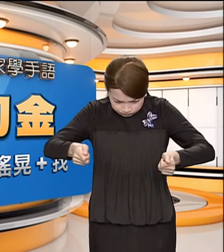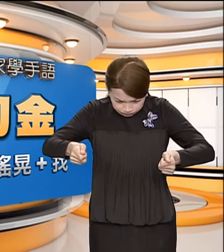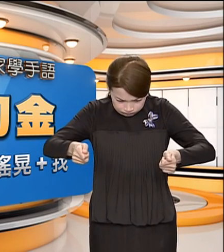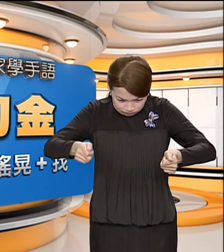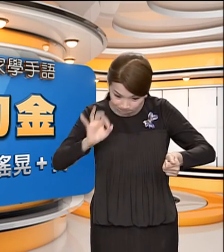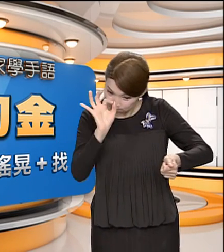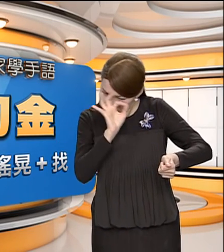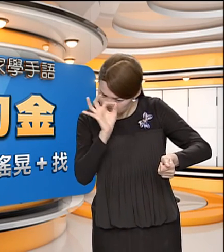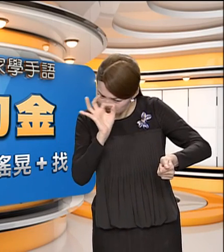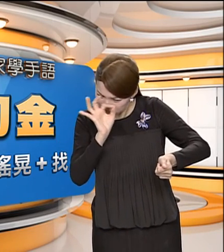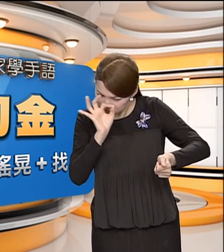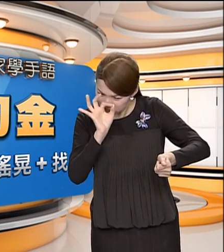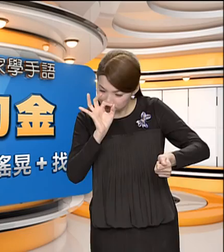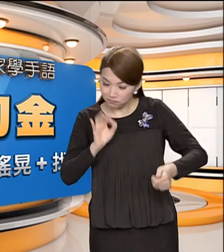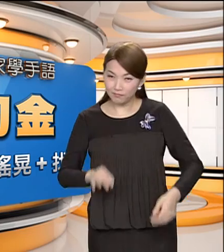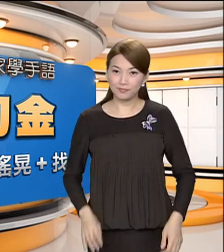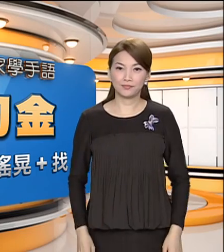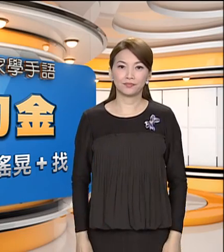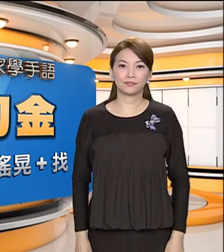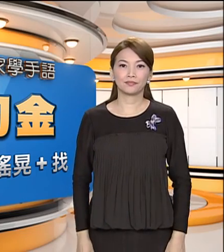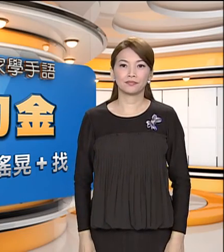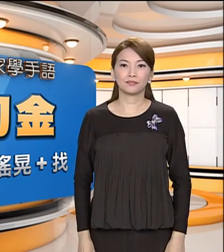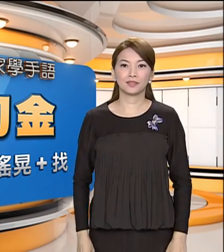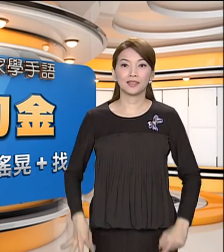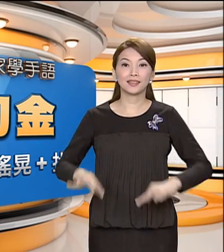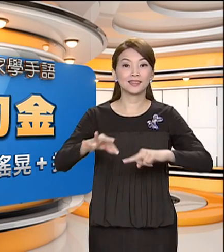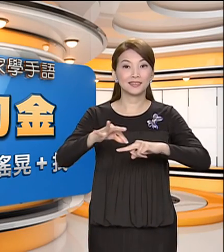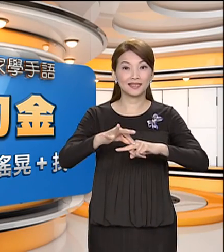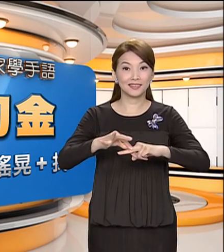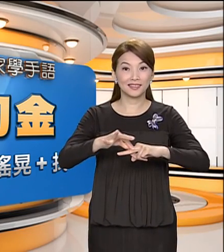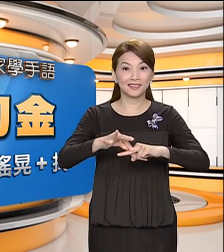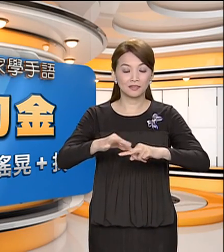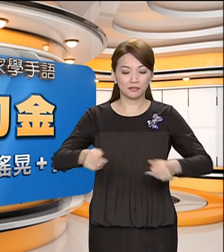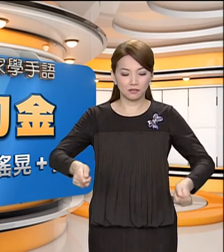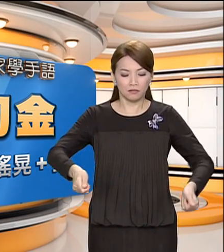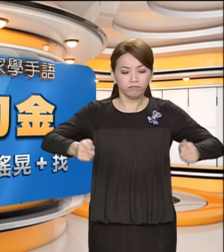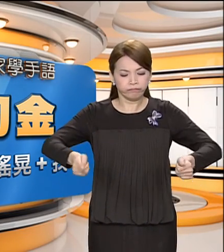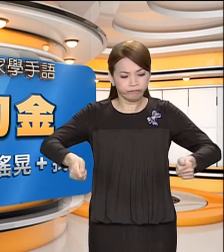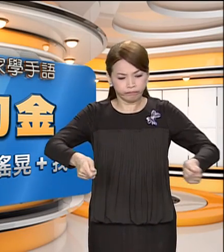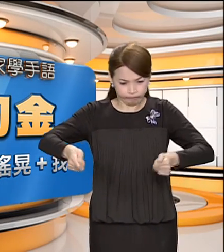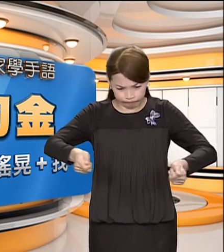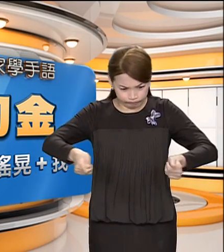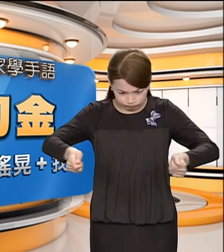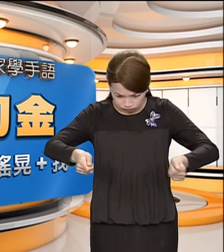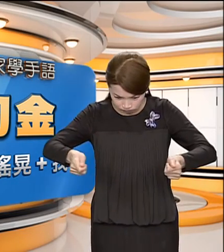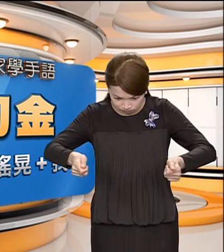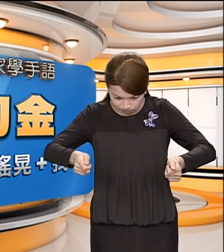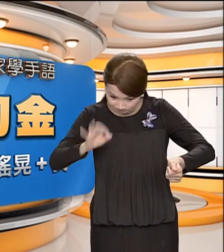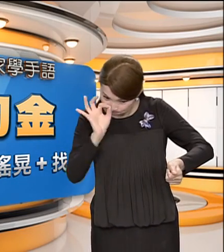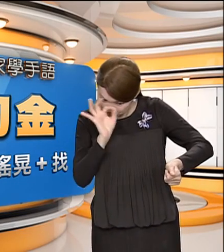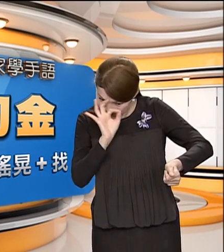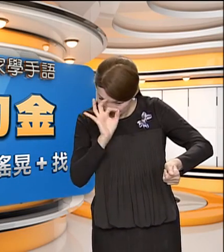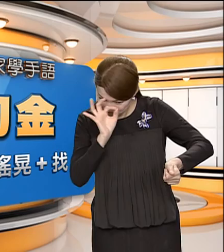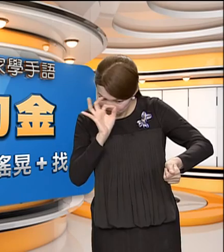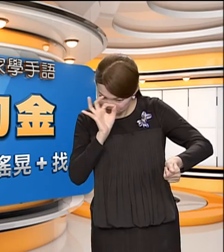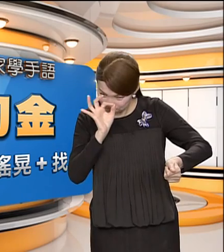筛去泥的动作，加上找。金子，然后摇晃圆盘的动作，再加上找。